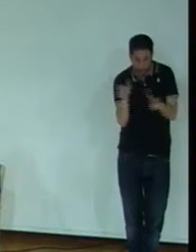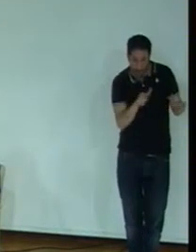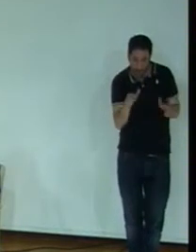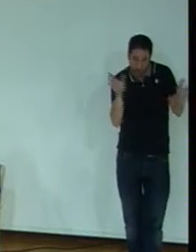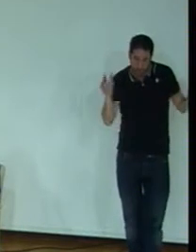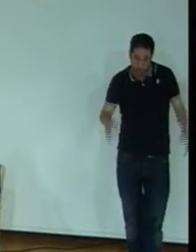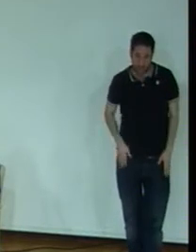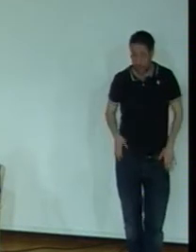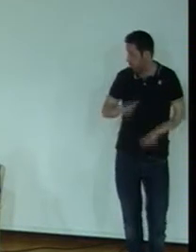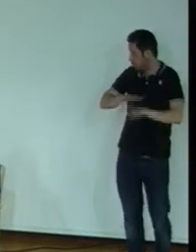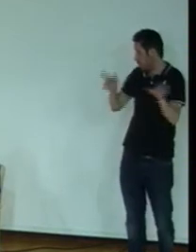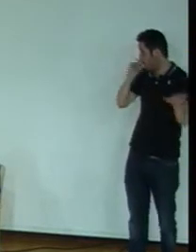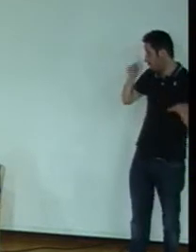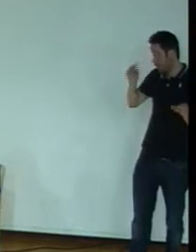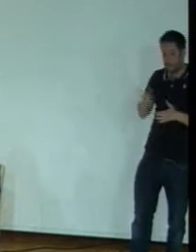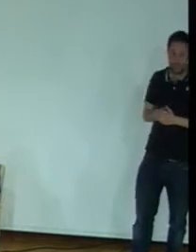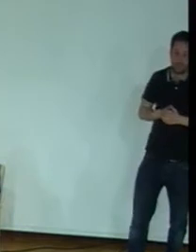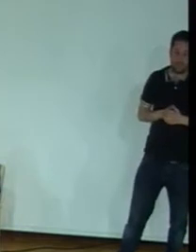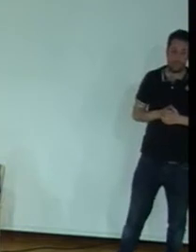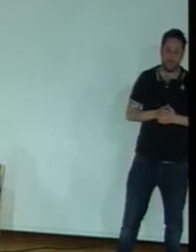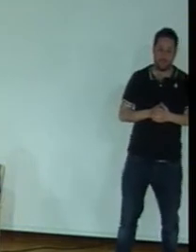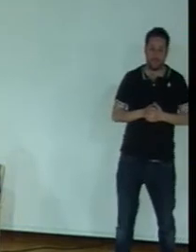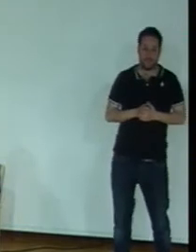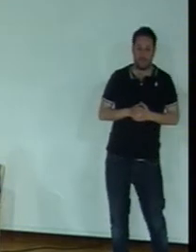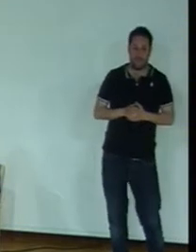surveillance de masse. Voilà, c'était juste cette remarque.